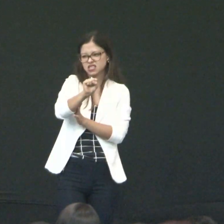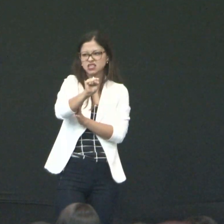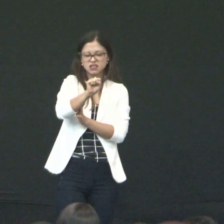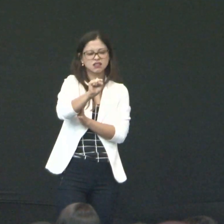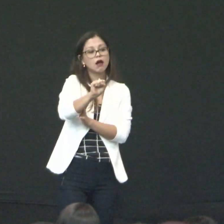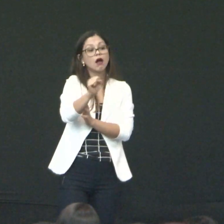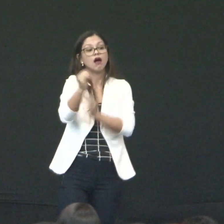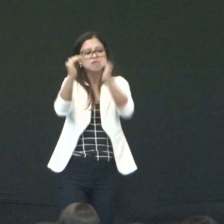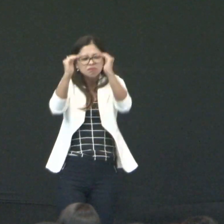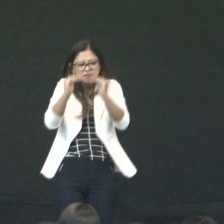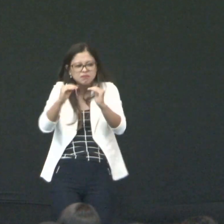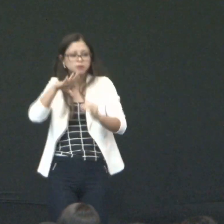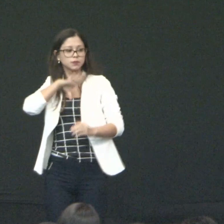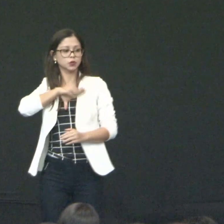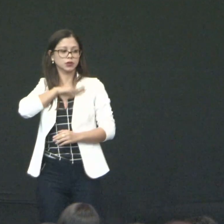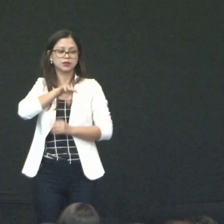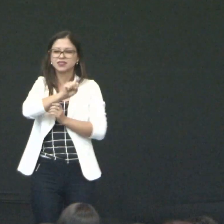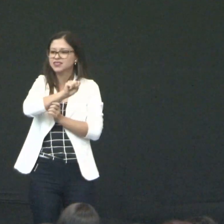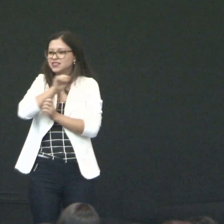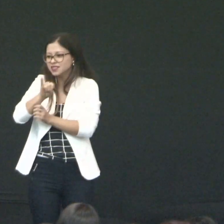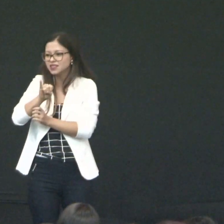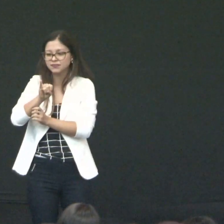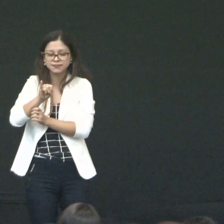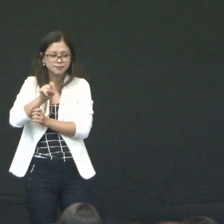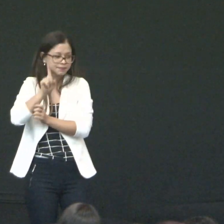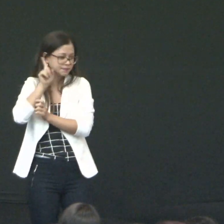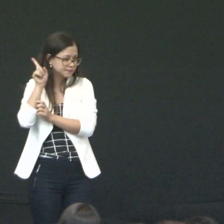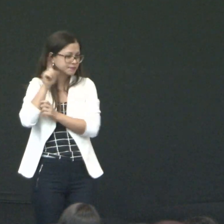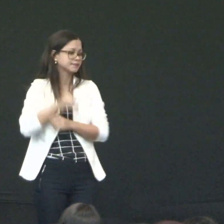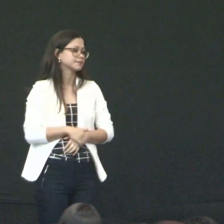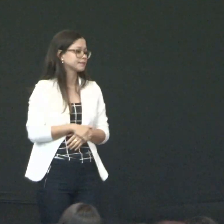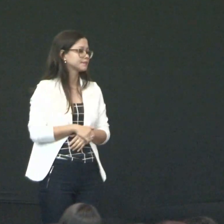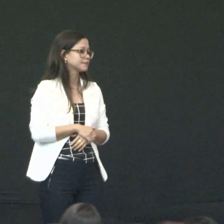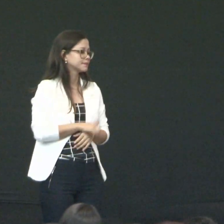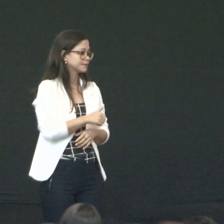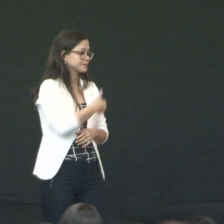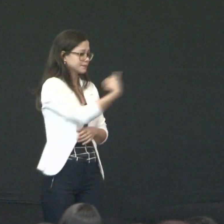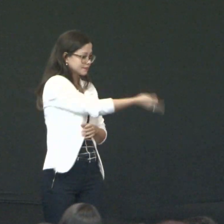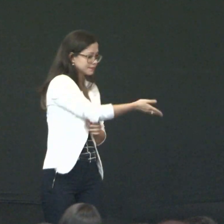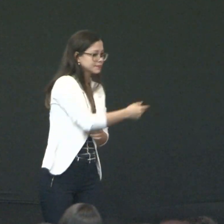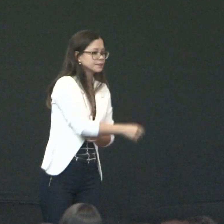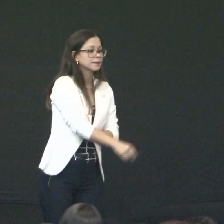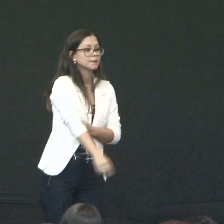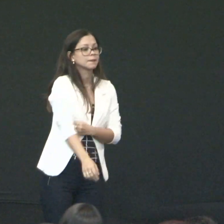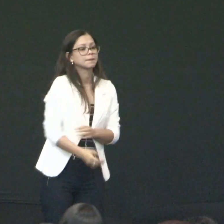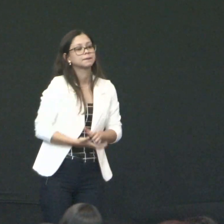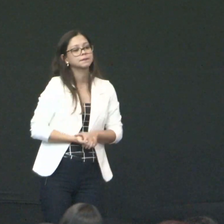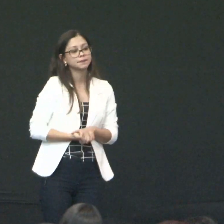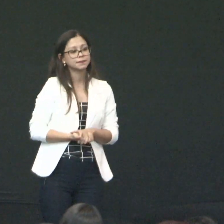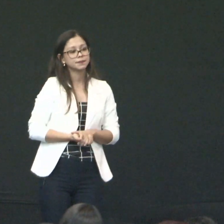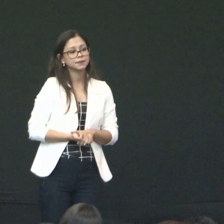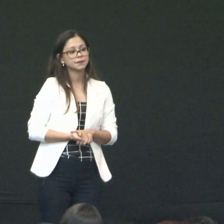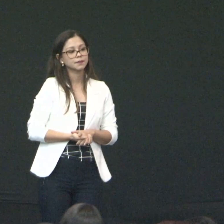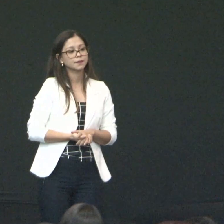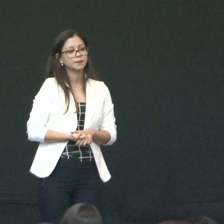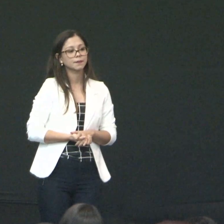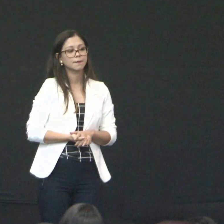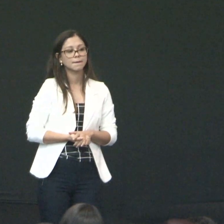A gente utiliza em inglês esse termo International Sign, que é a abreviação seria IS,